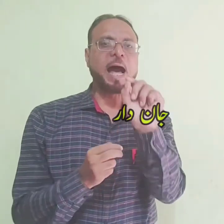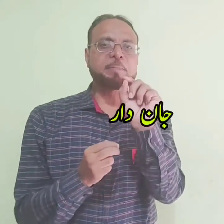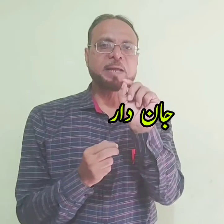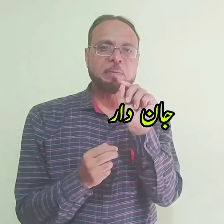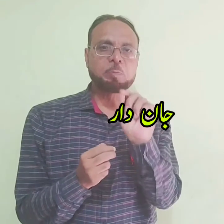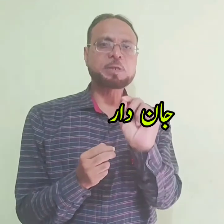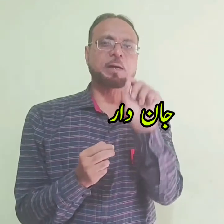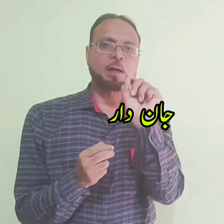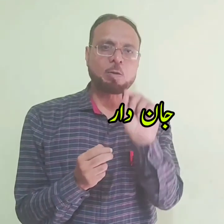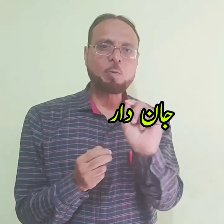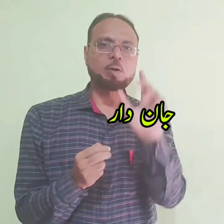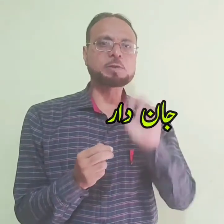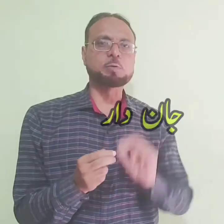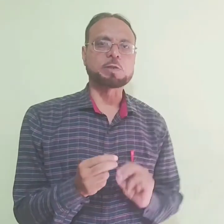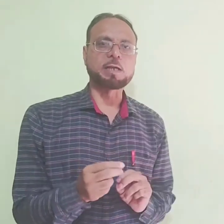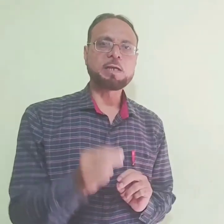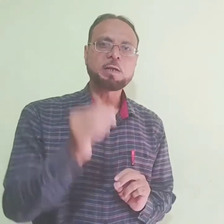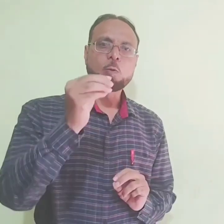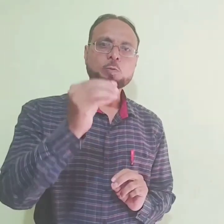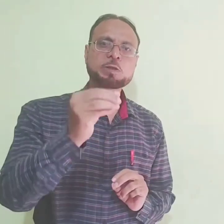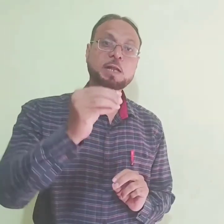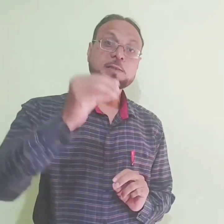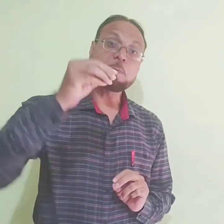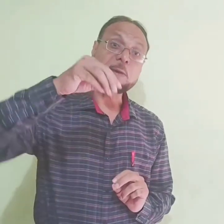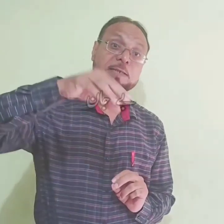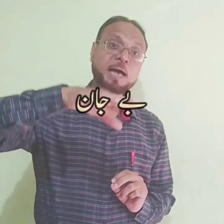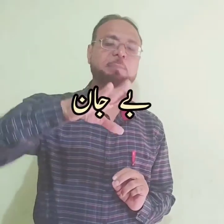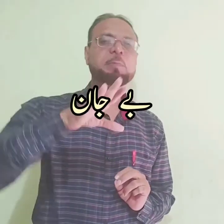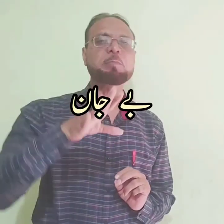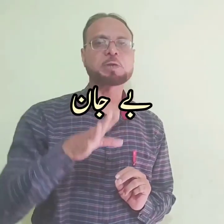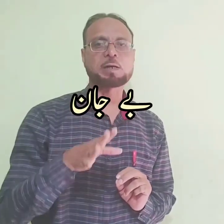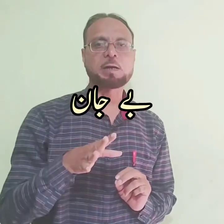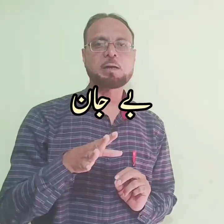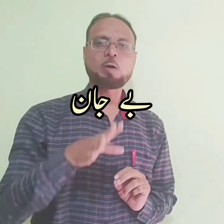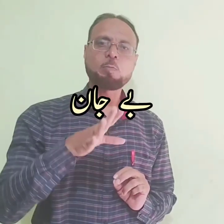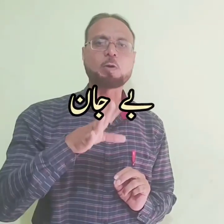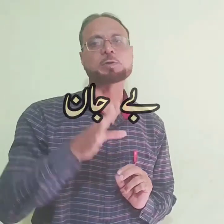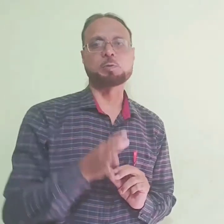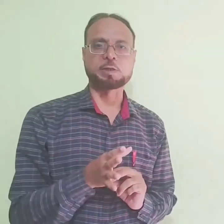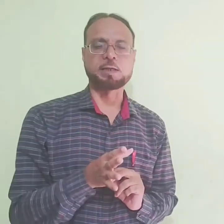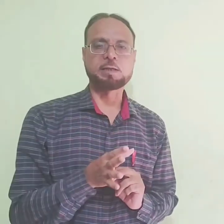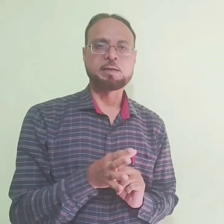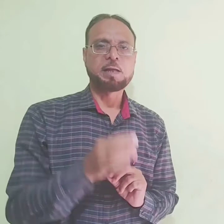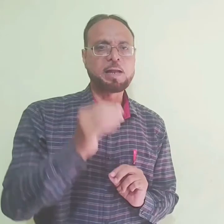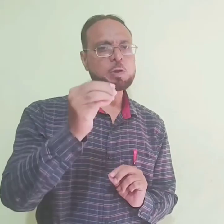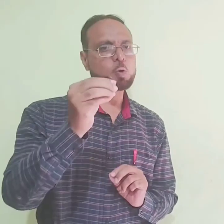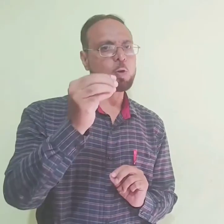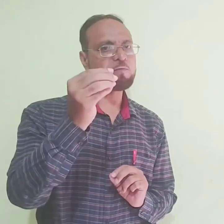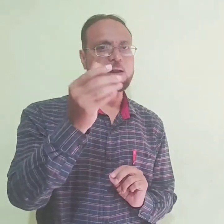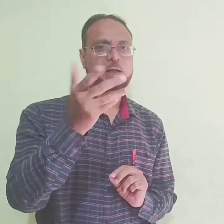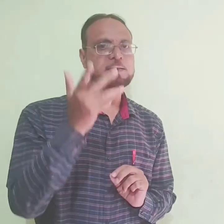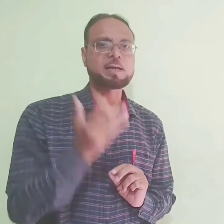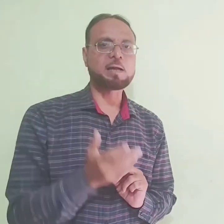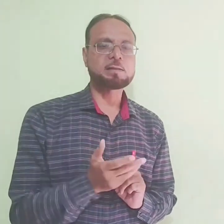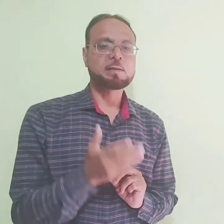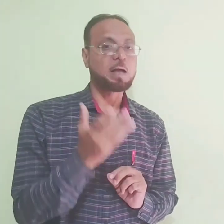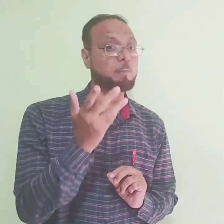में मुज़क्कर और मौनस होते हैं उसी तरह से बेजान में भी मुज़क्कर और मौनस होते हैं, लेकिन थोड़े फर्क के साथ। अब